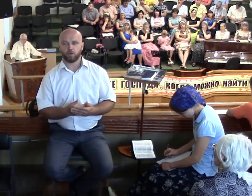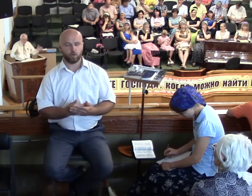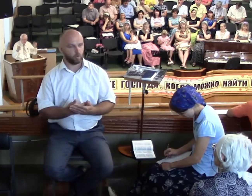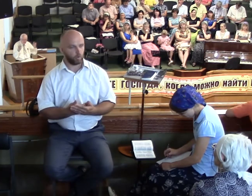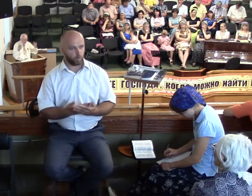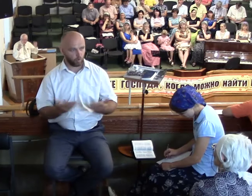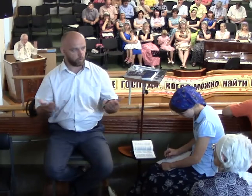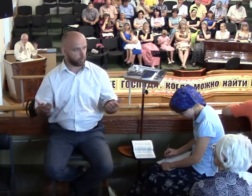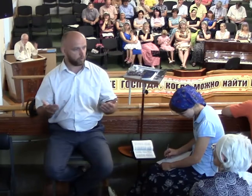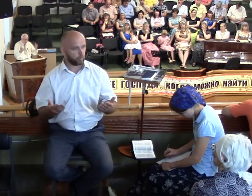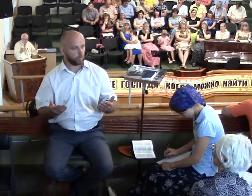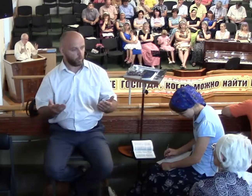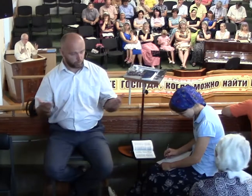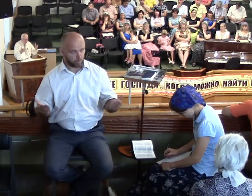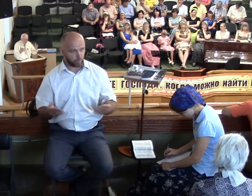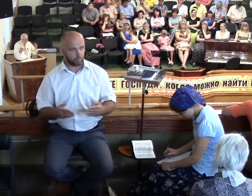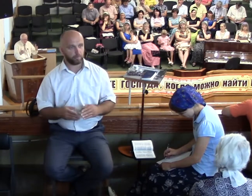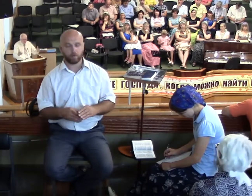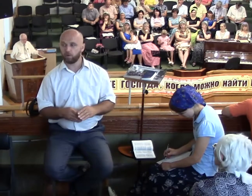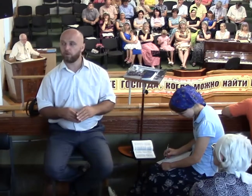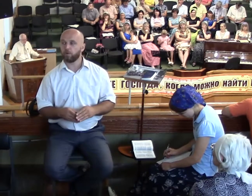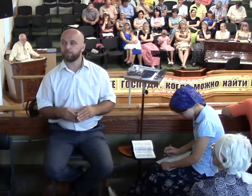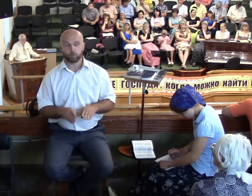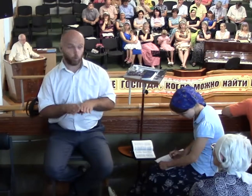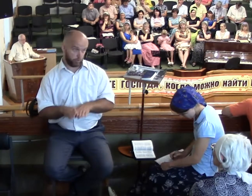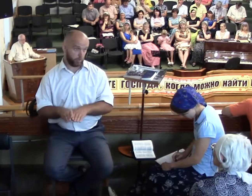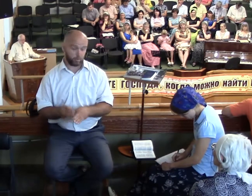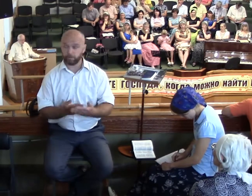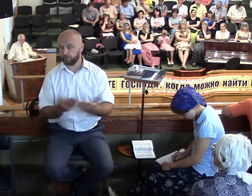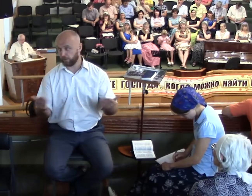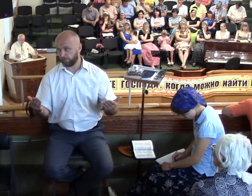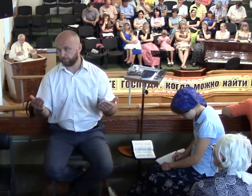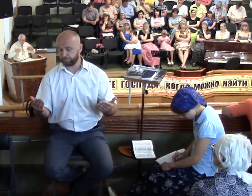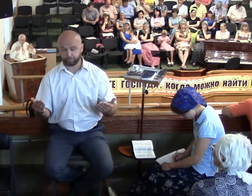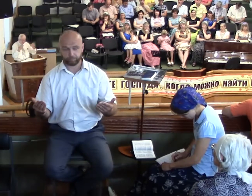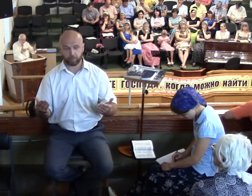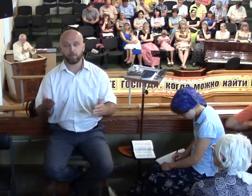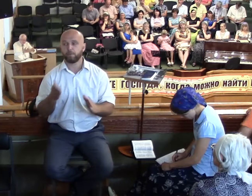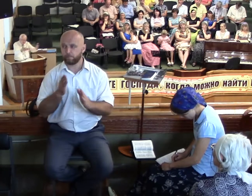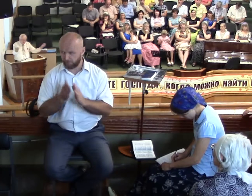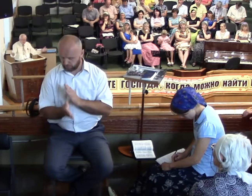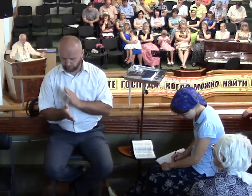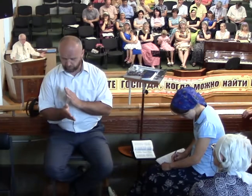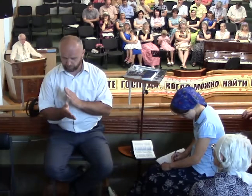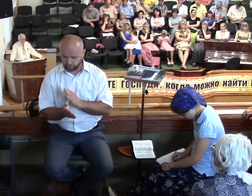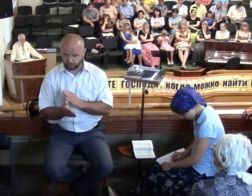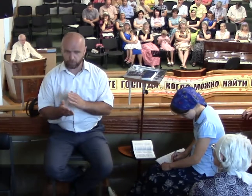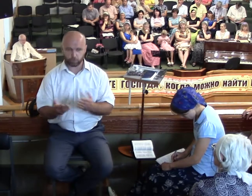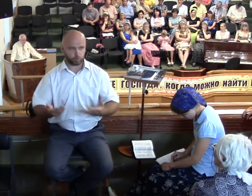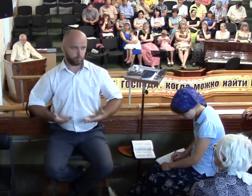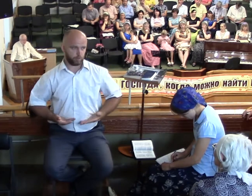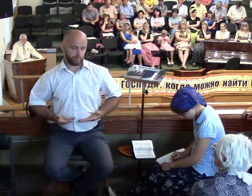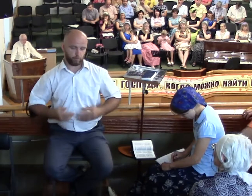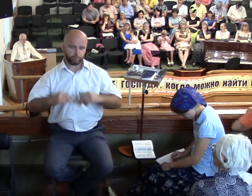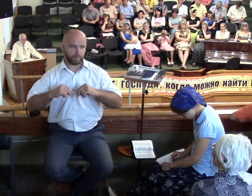живем в среде, где дьявол сегодня смело называет себя, отдам в царство, вот я ими